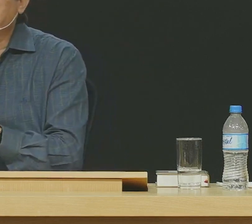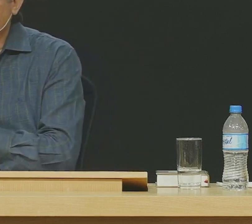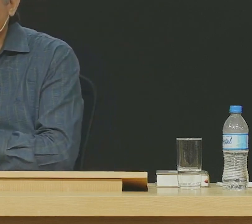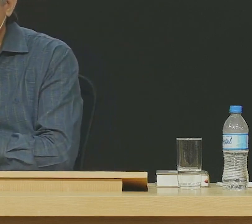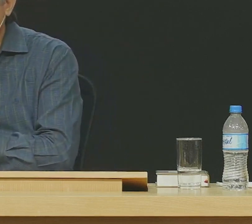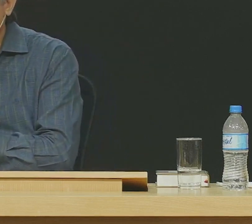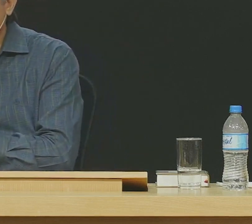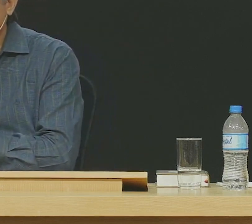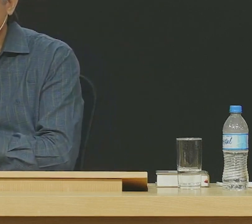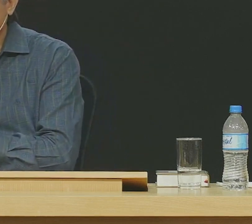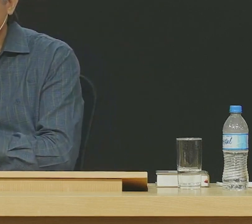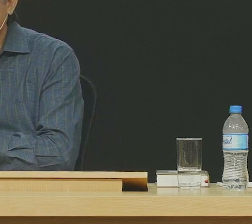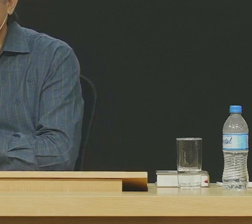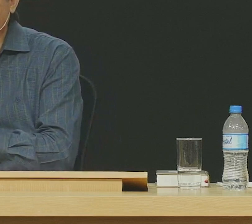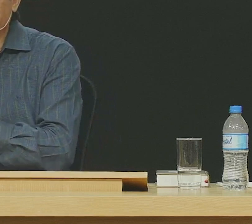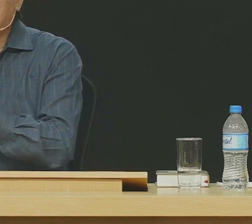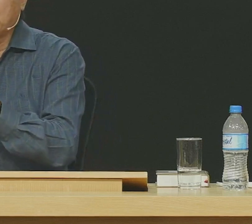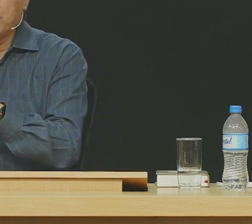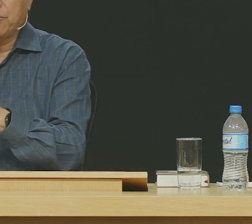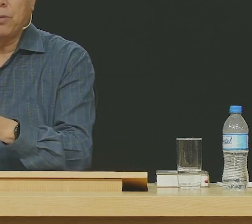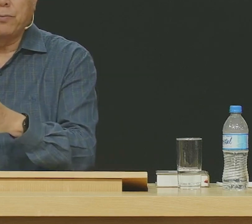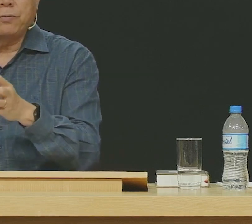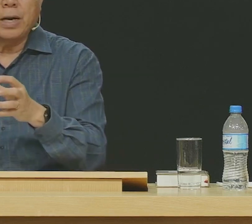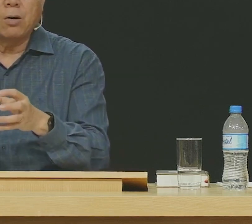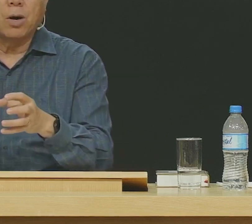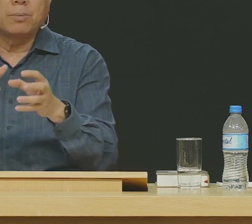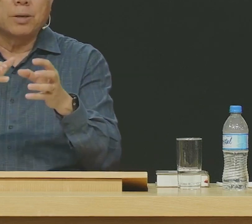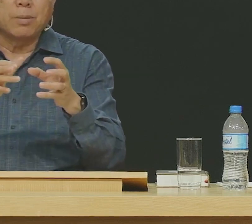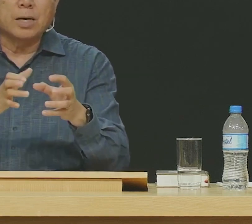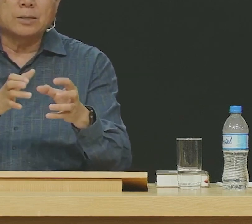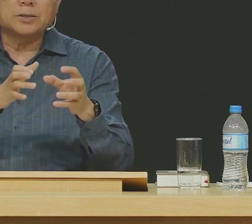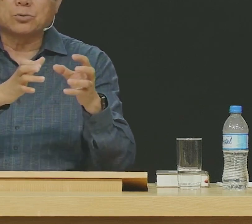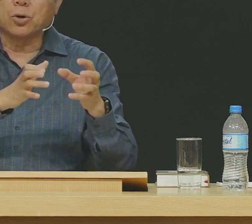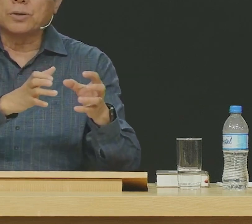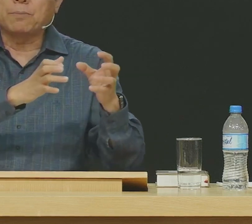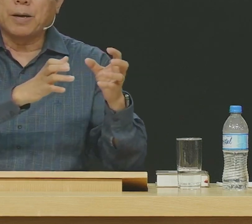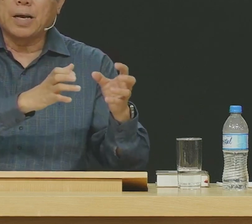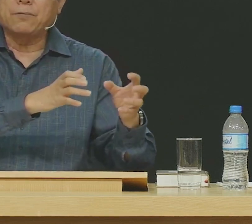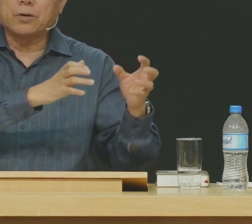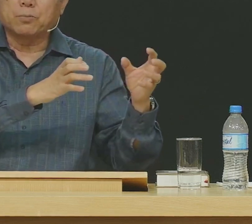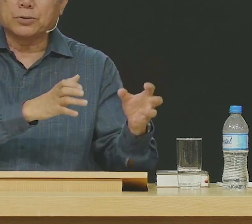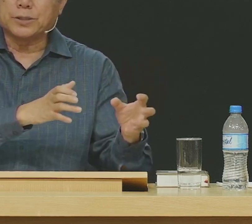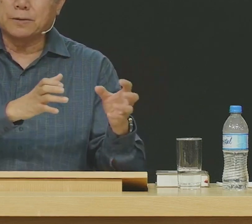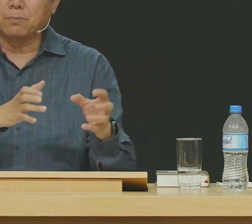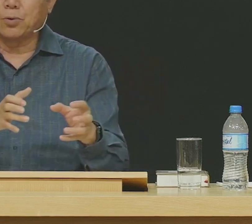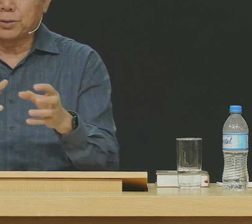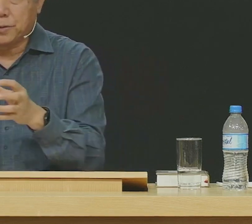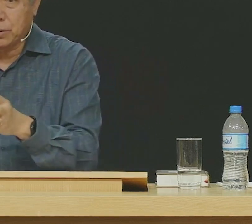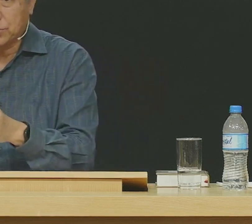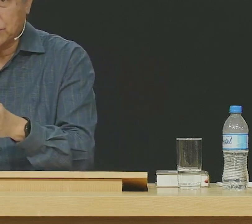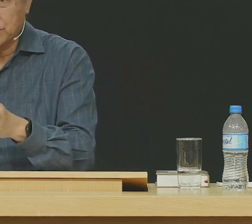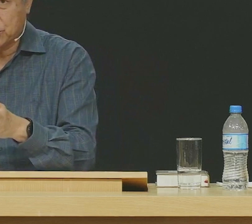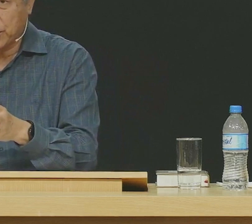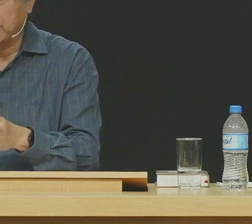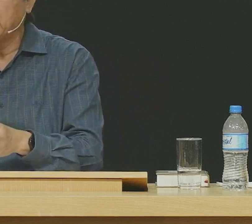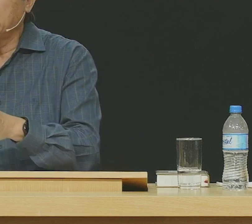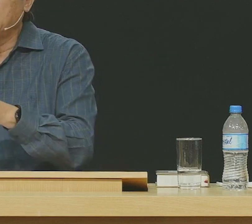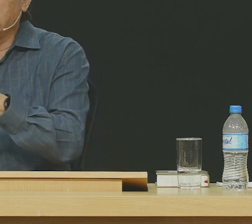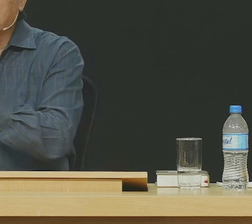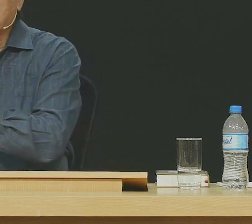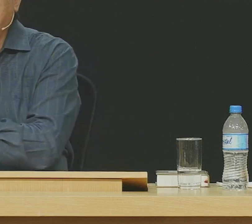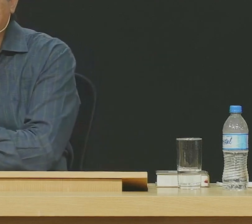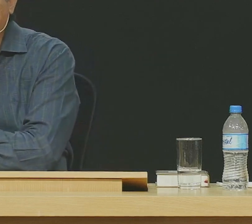pela palavra de Deus. Não só de pão viverá o homem, mas de toda a palavra que procede da boca de Deus. Isto